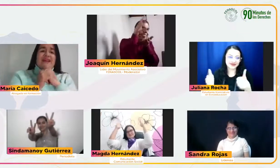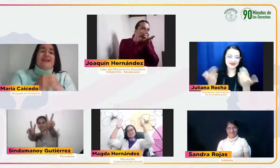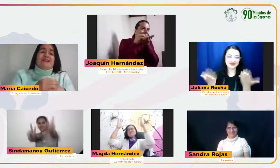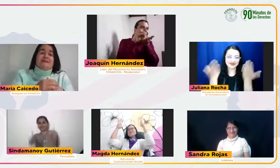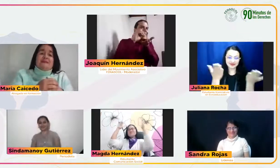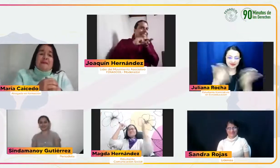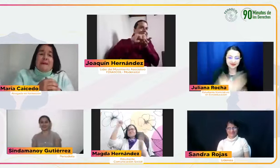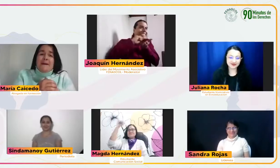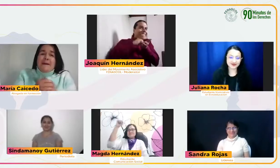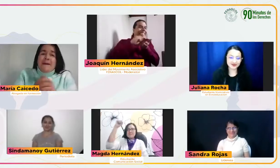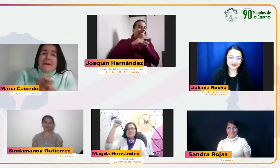María Cristina,